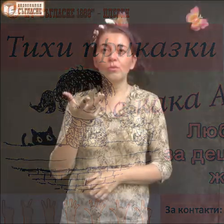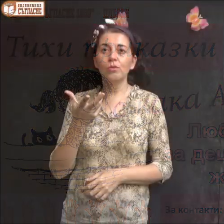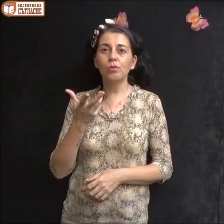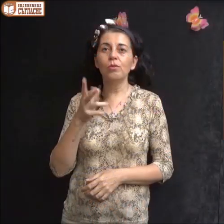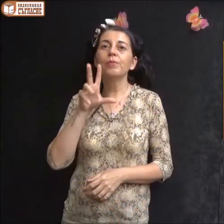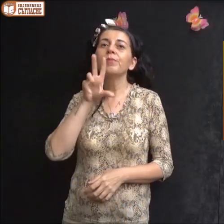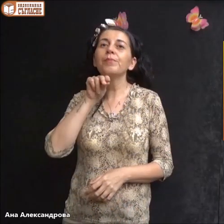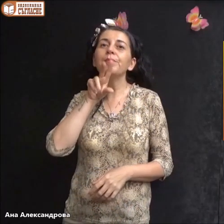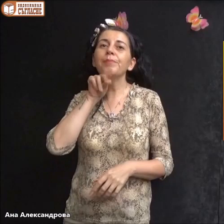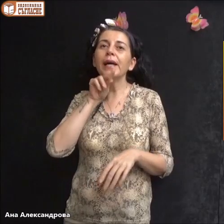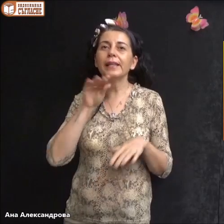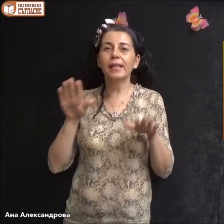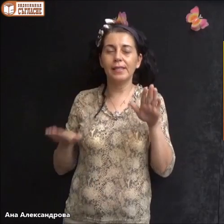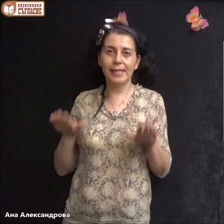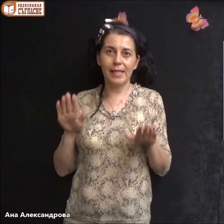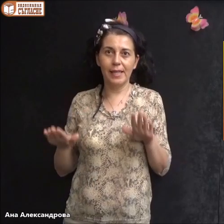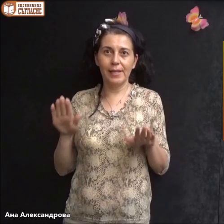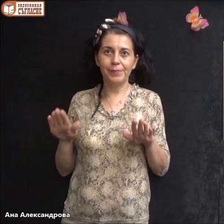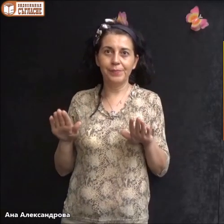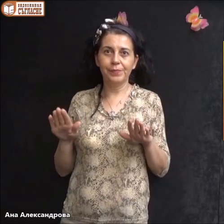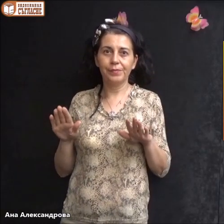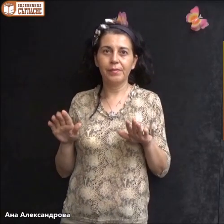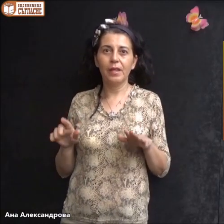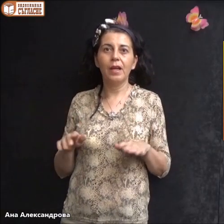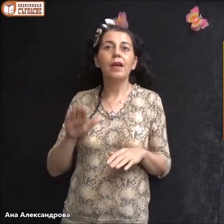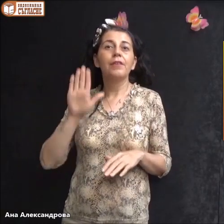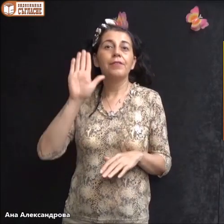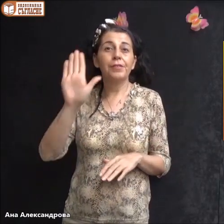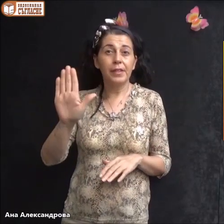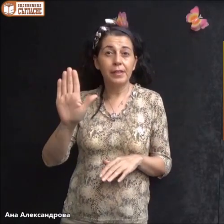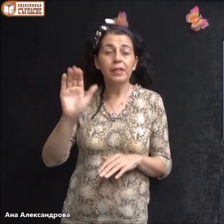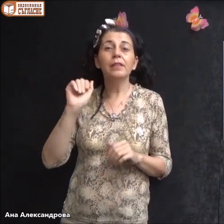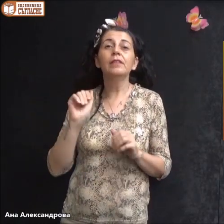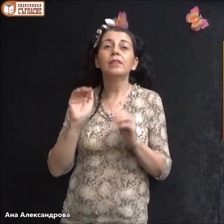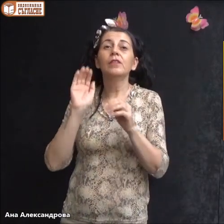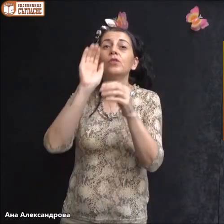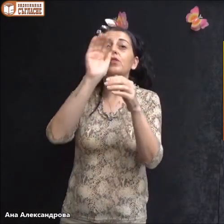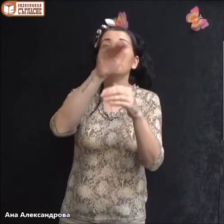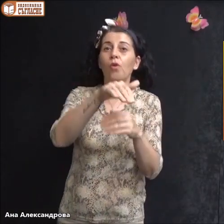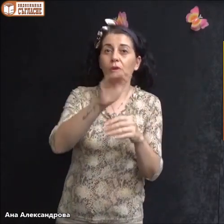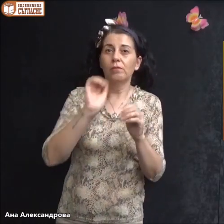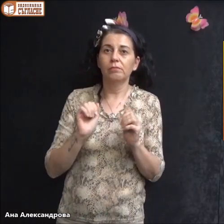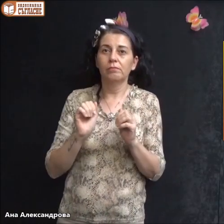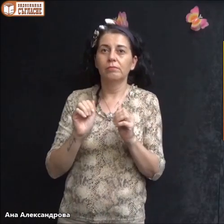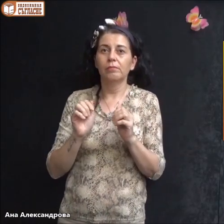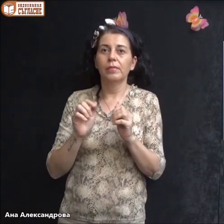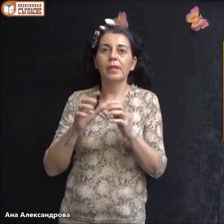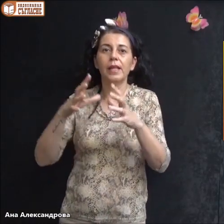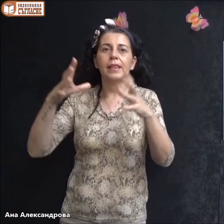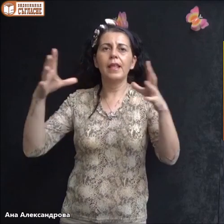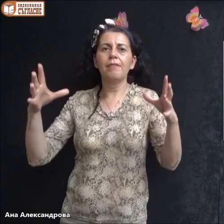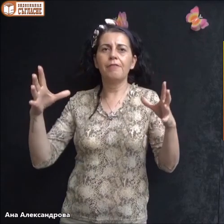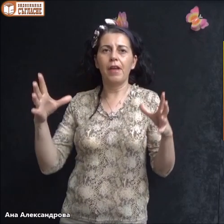грозното патенце. В един двор на една